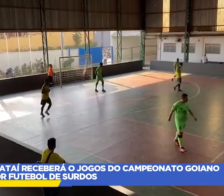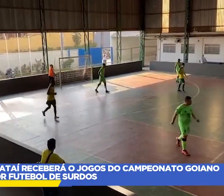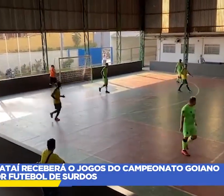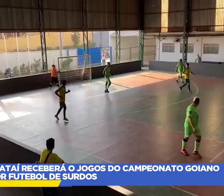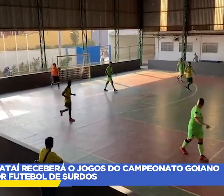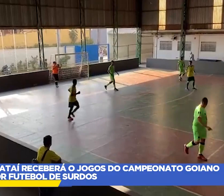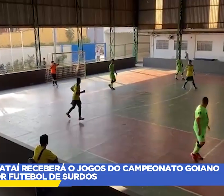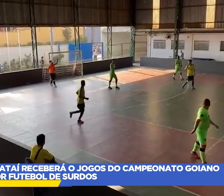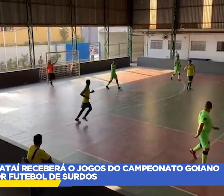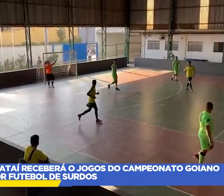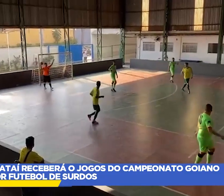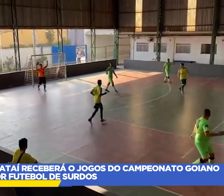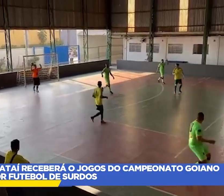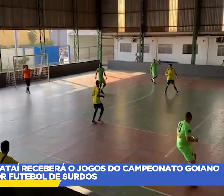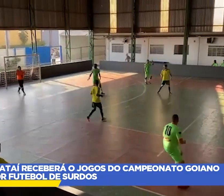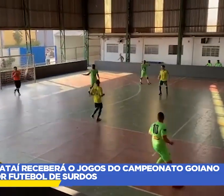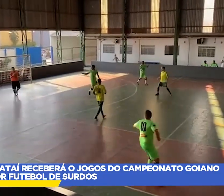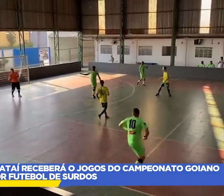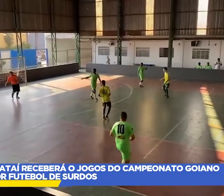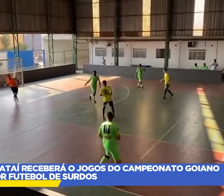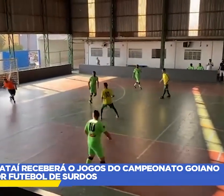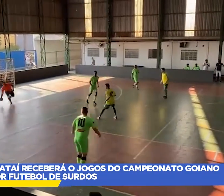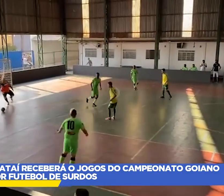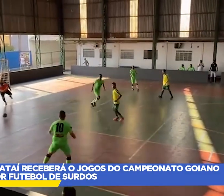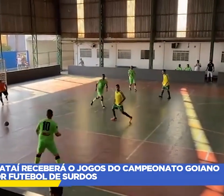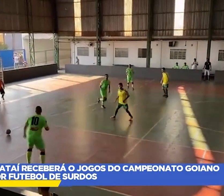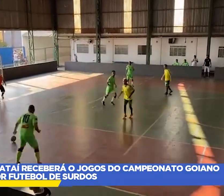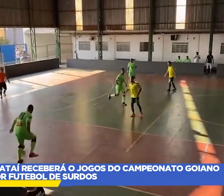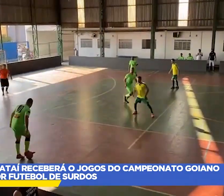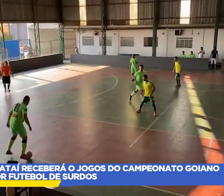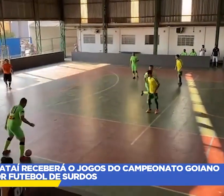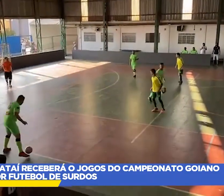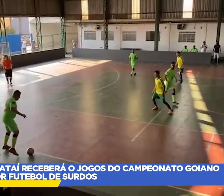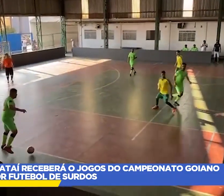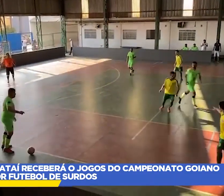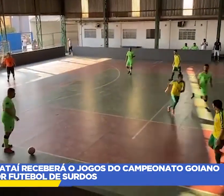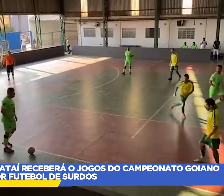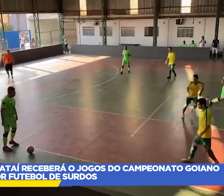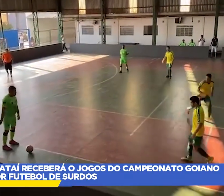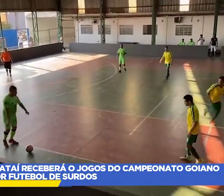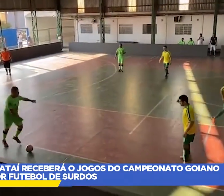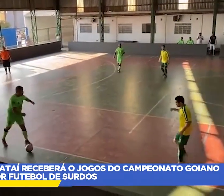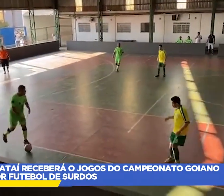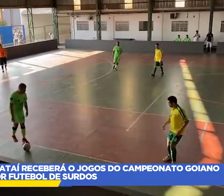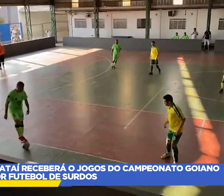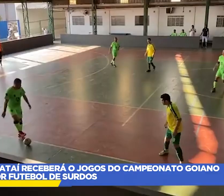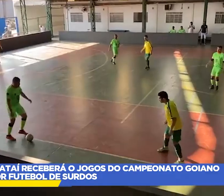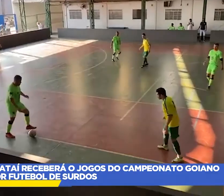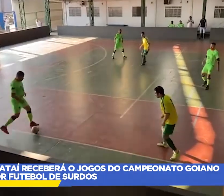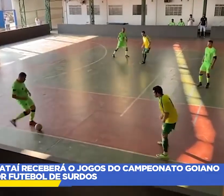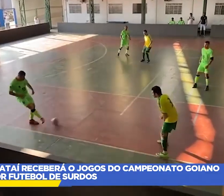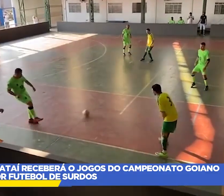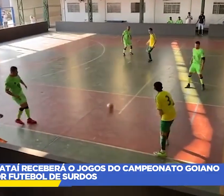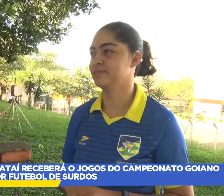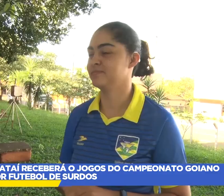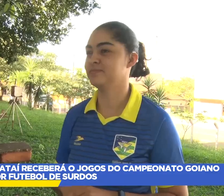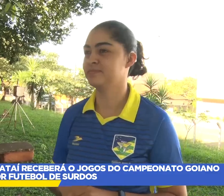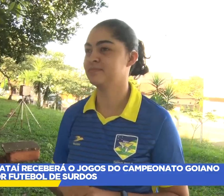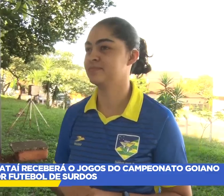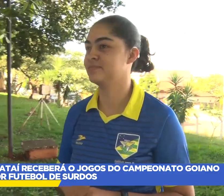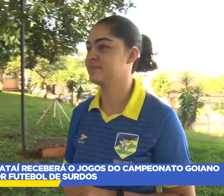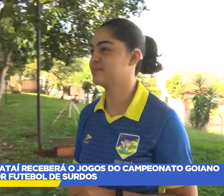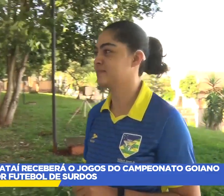Então, vendo essas associações aqui de Jatay, a gente espera, né? Que possa ser um incentivo, um apoio para criar uma associação no futuro.